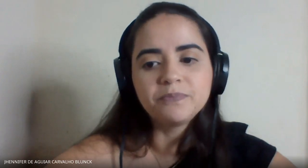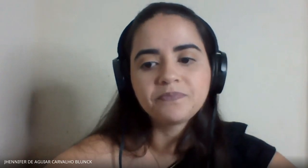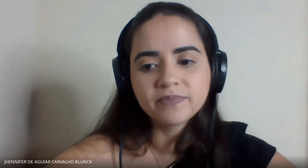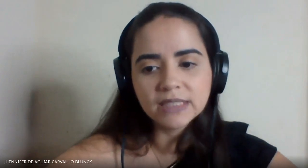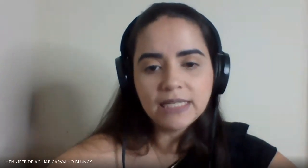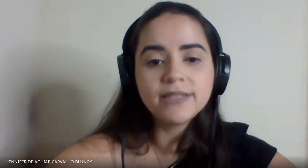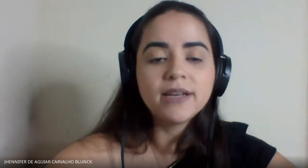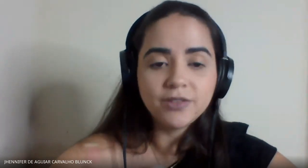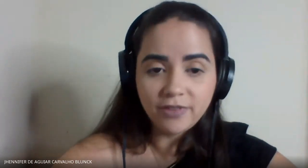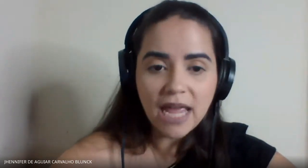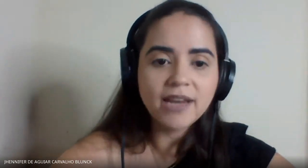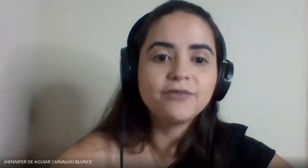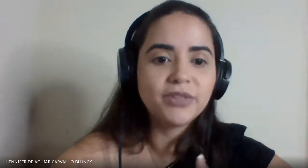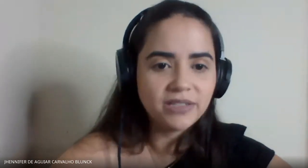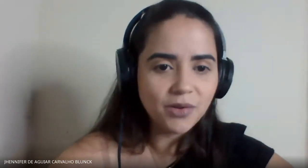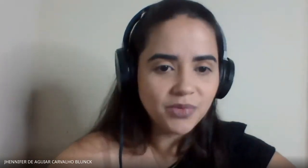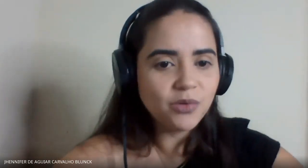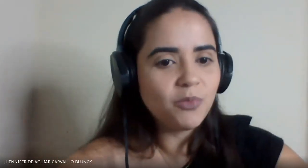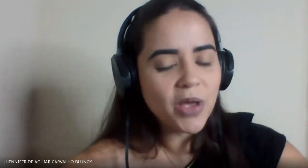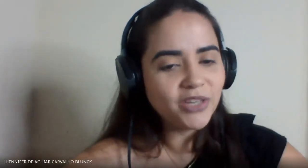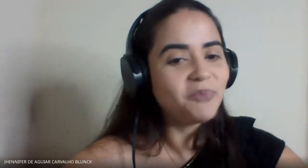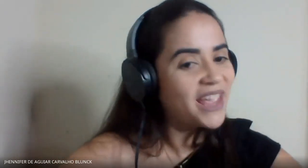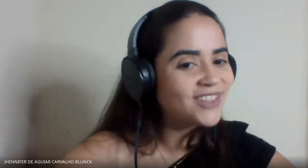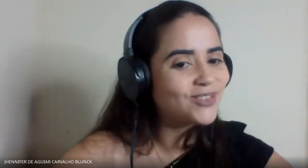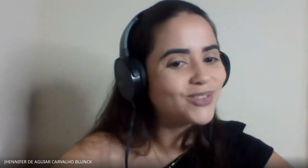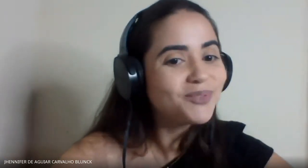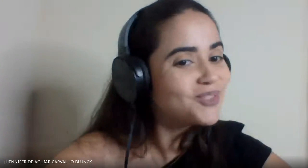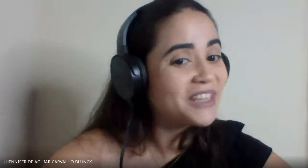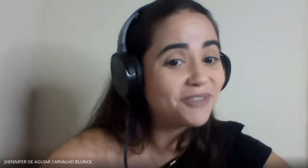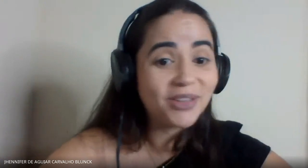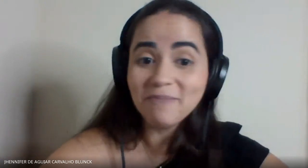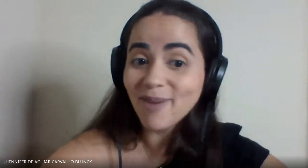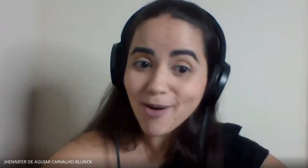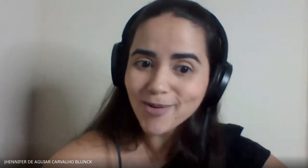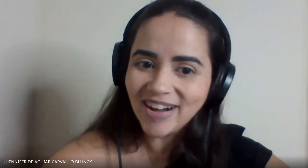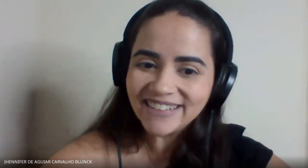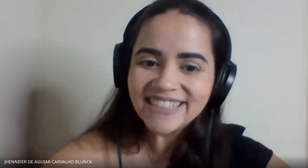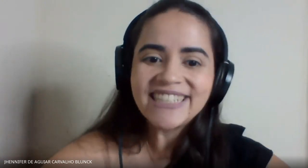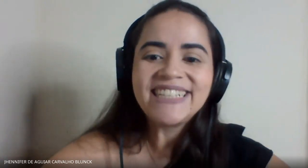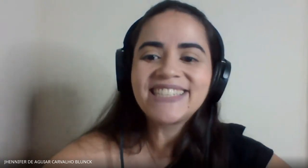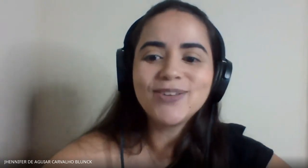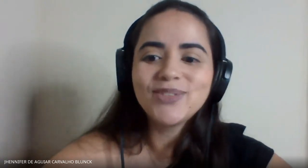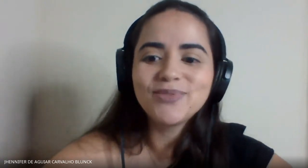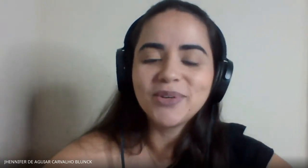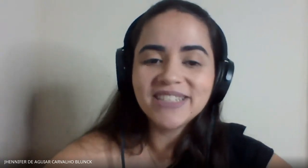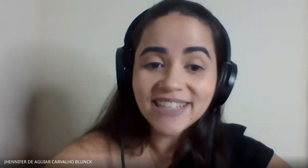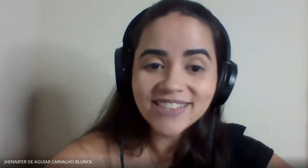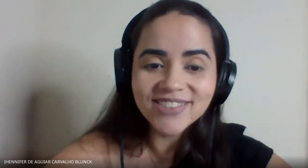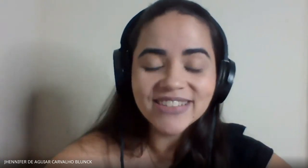curso, né, se eles verem que vocês estão tendo um bom rendimento, todo mundo teve nota boa, estão